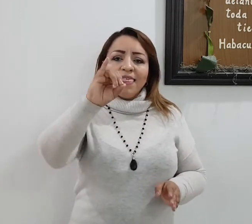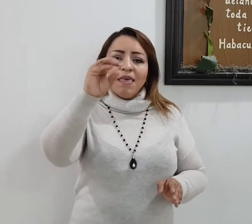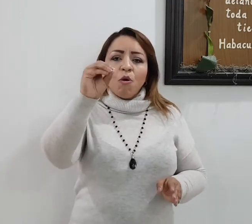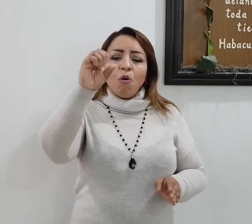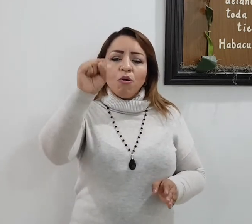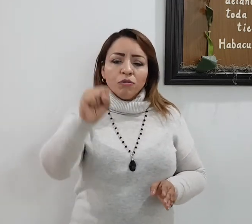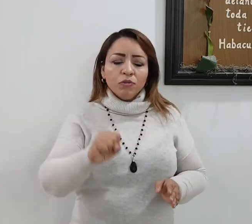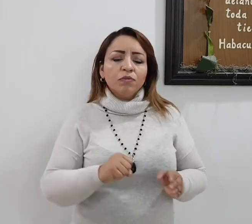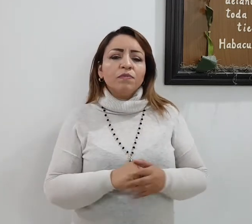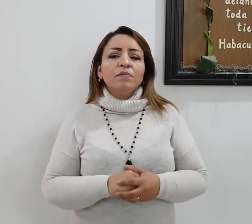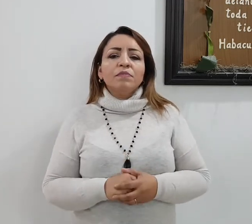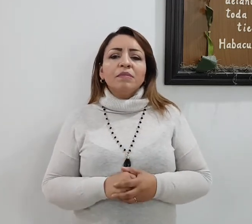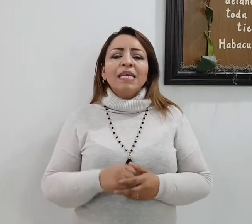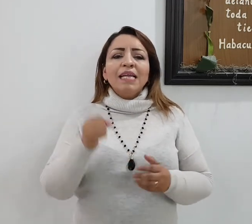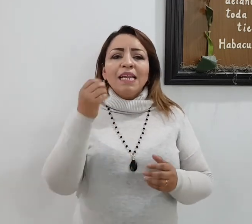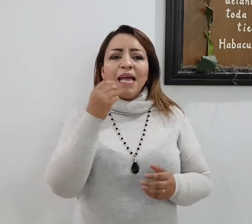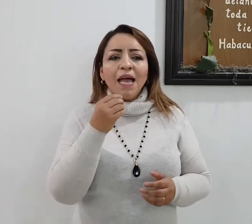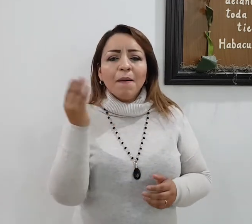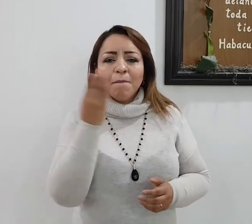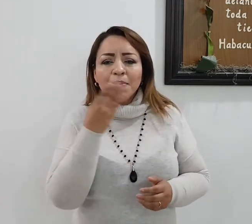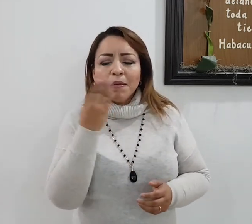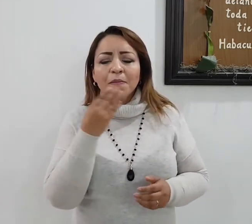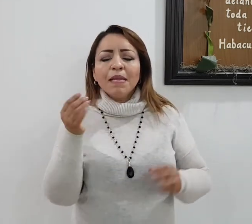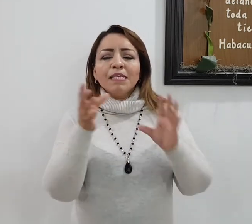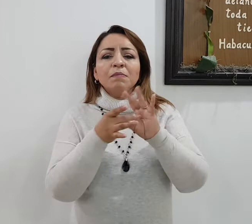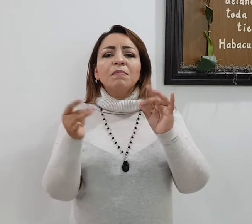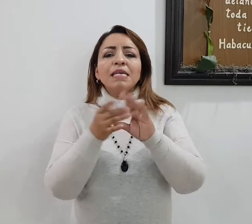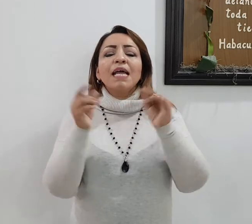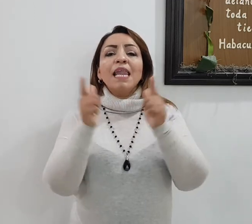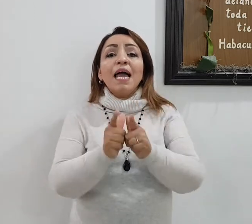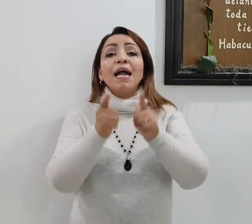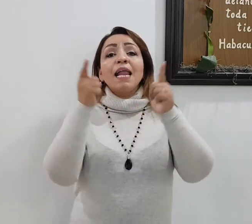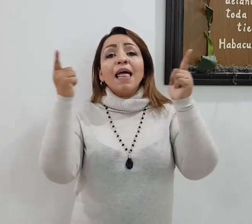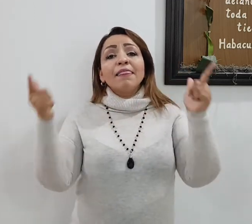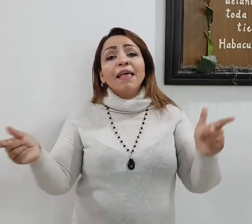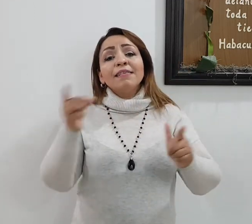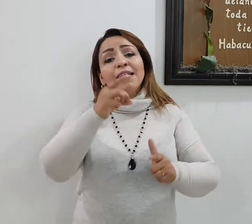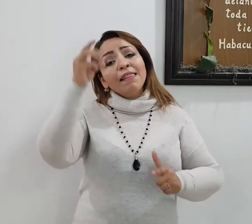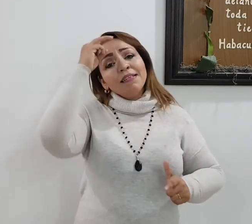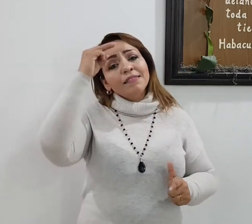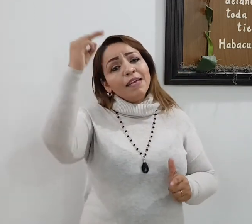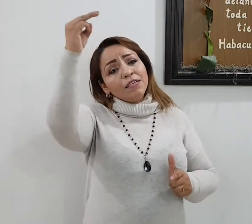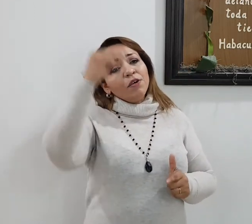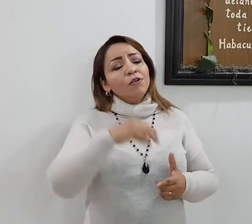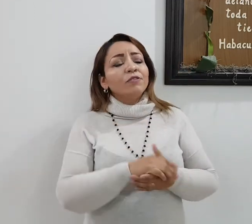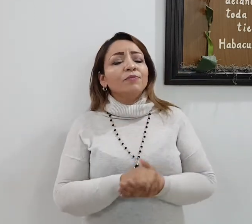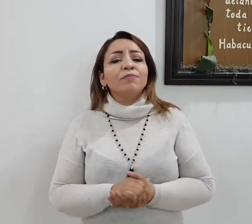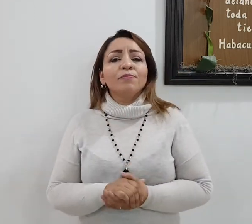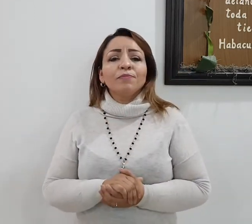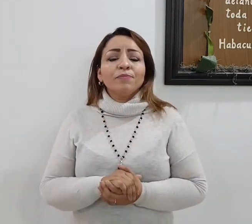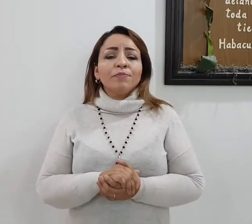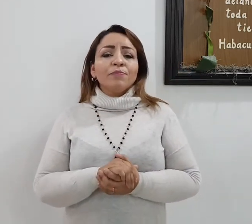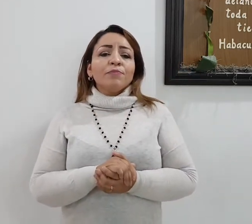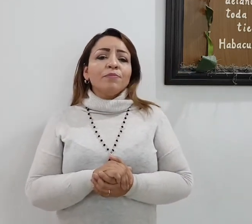Señor. Gary, ¿me quisieras poner Isaías 40, quizás más o menos así de la mitad de... Es que no lo